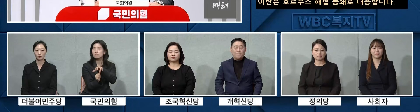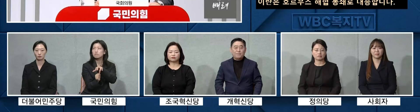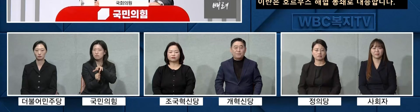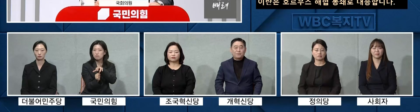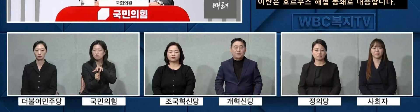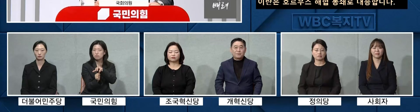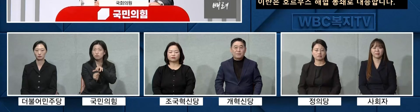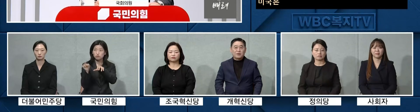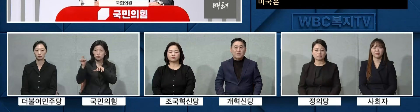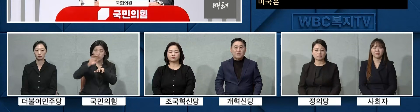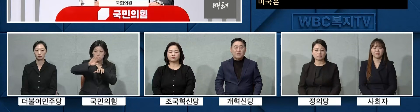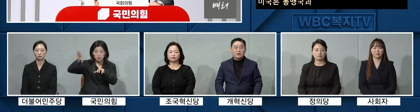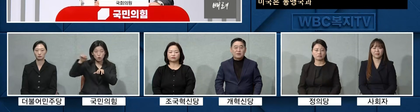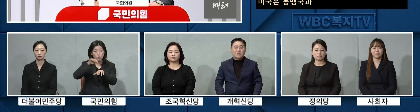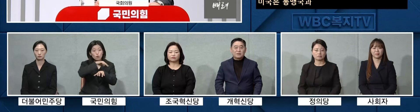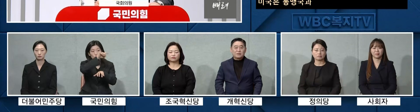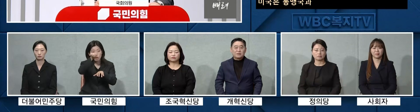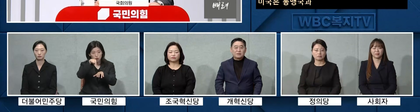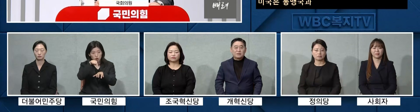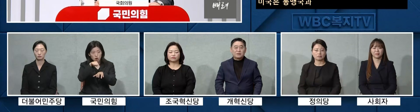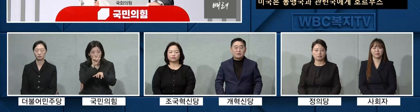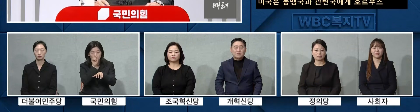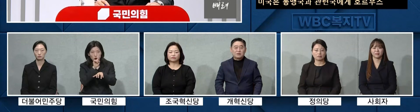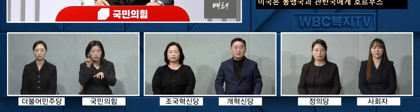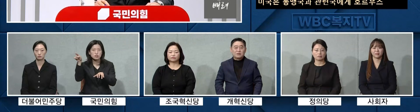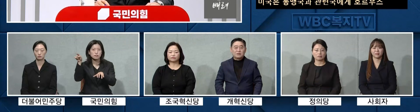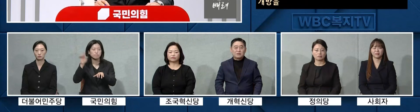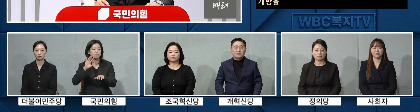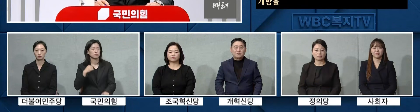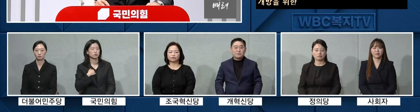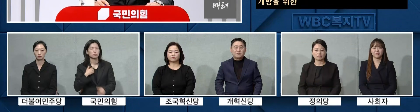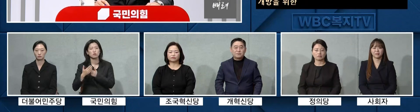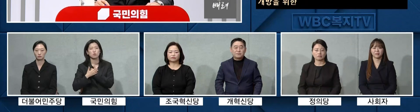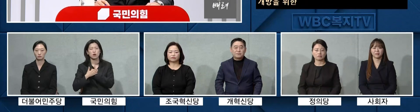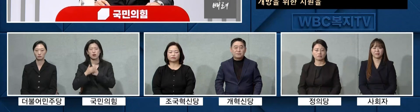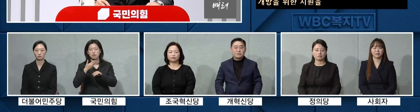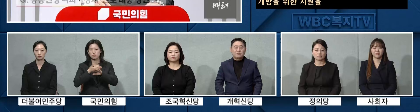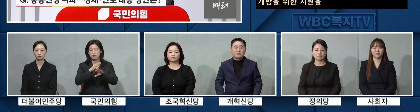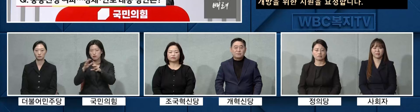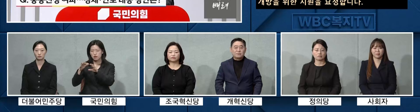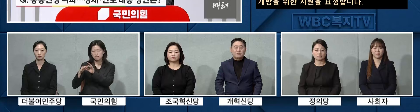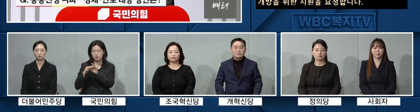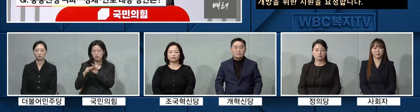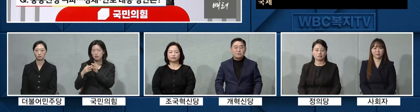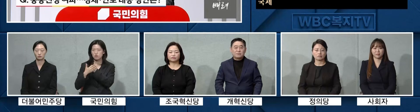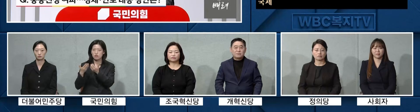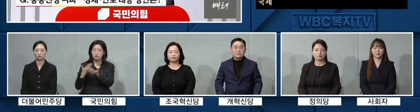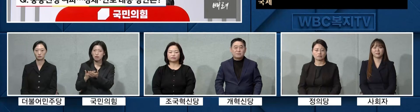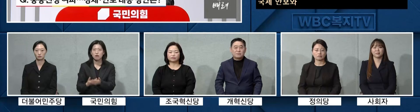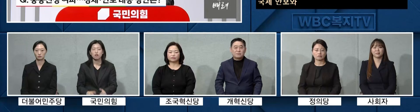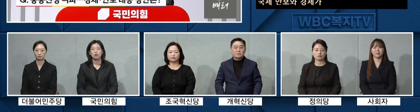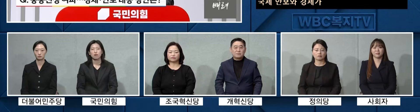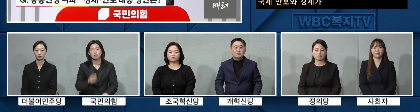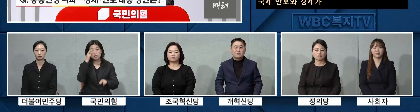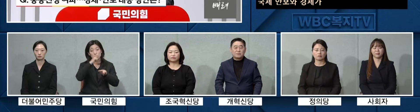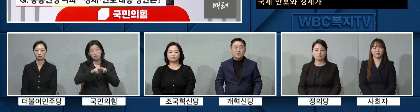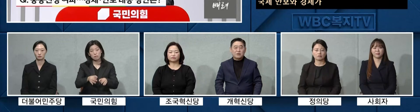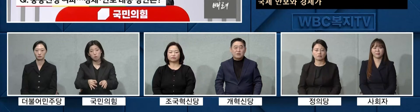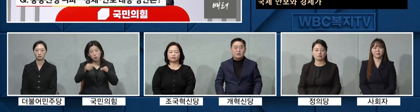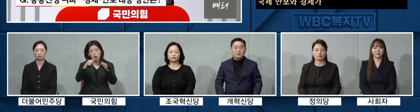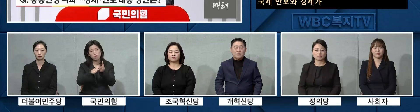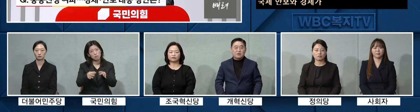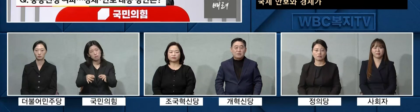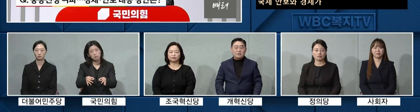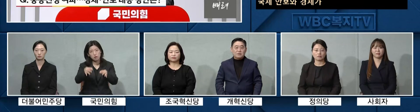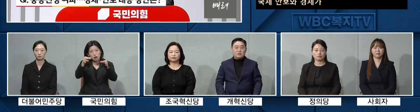호르무즈 개방을 위한 지원을 요청합니다. 국제안보와 경제가 요동치고 있습니다. 6,000km